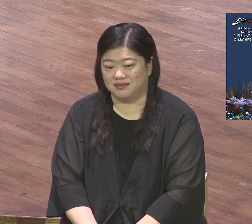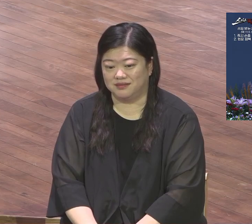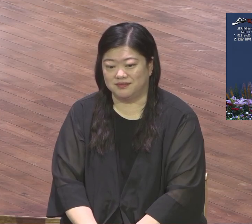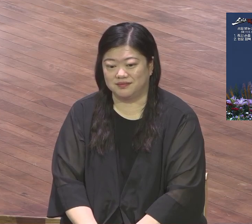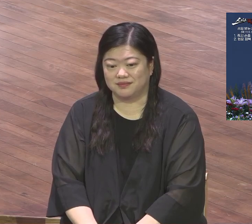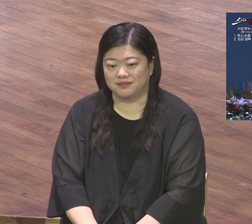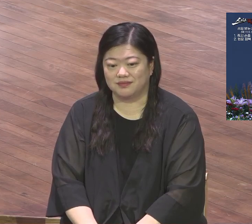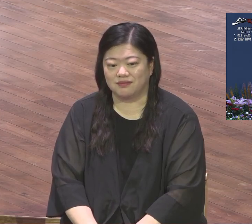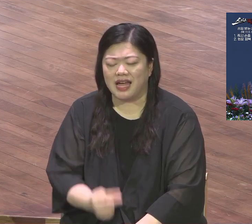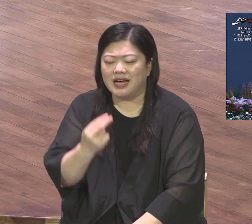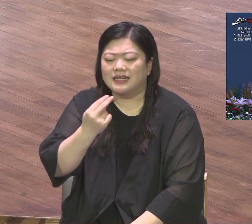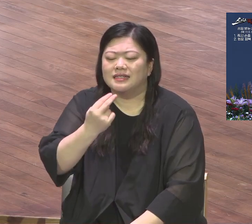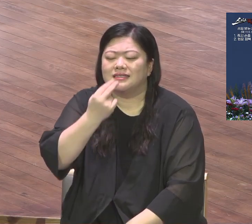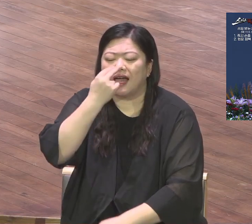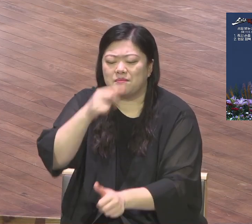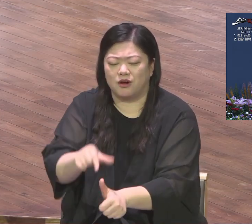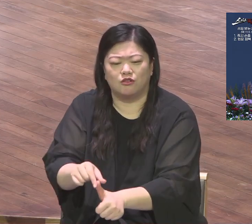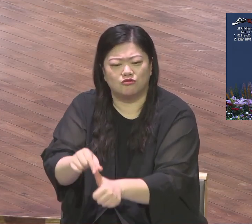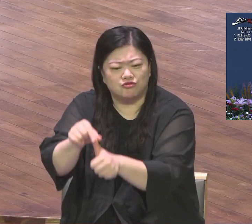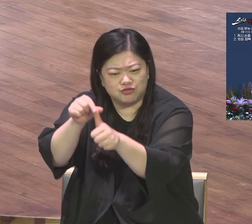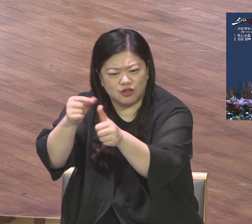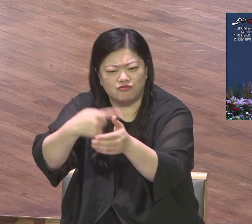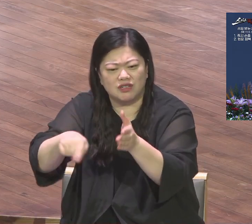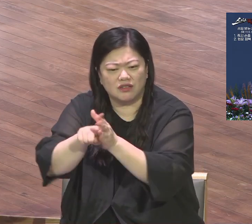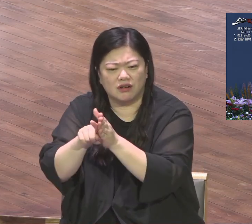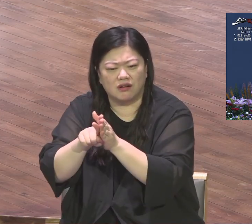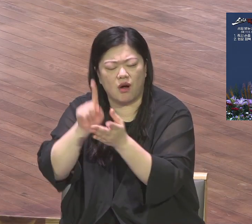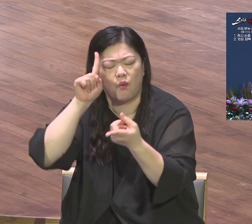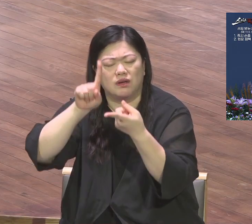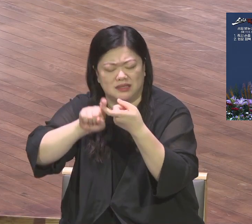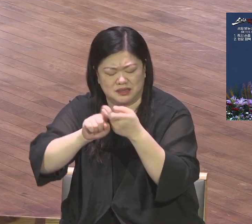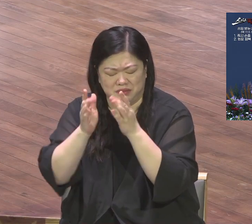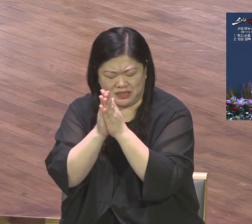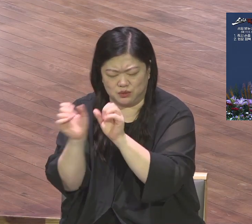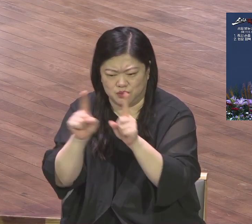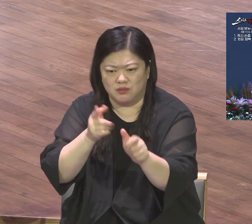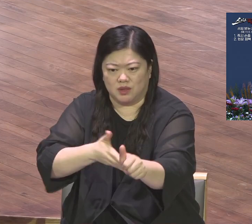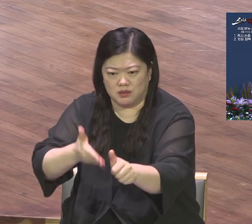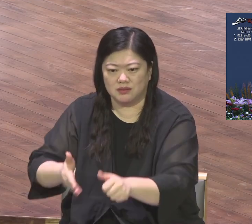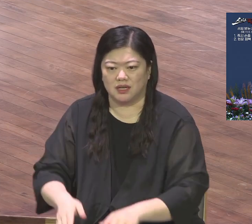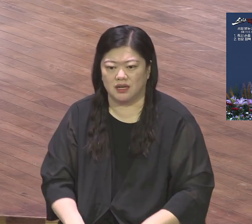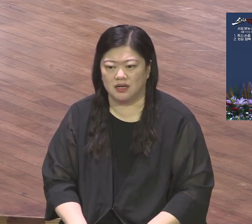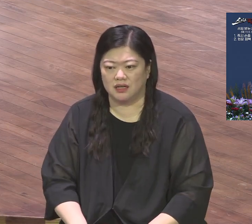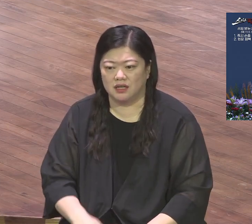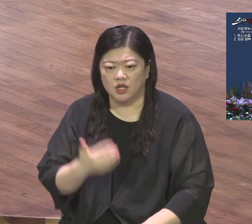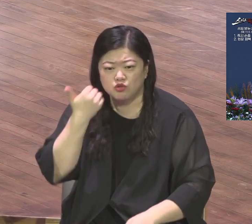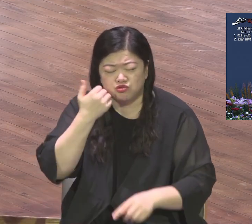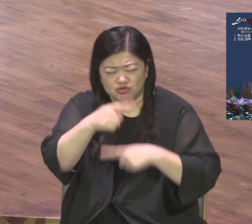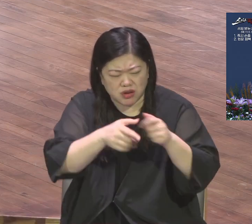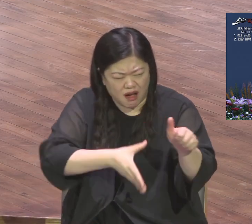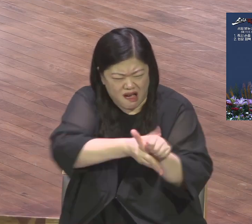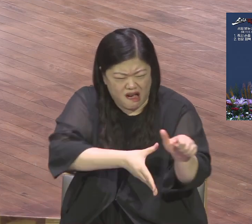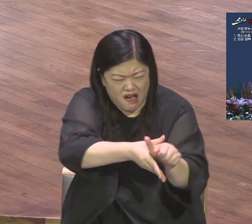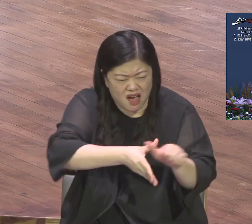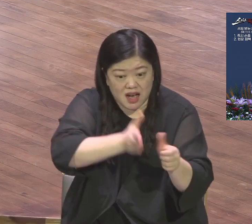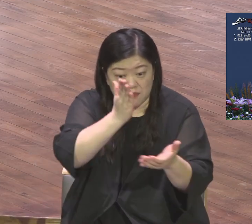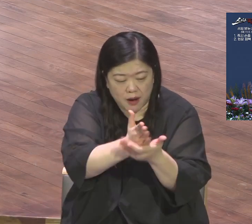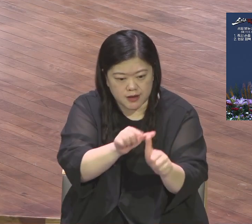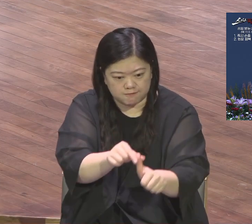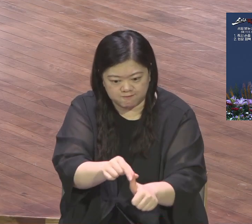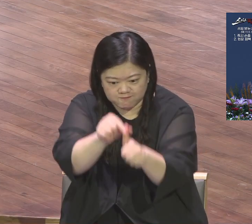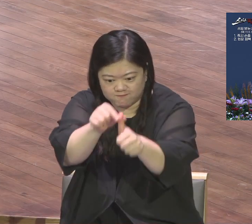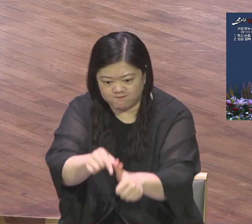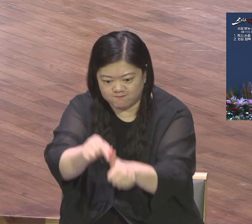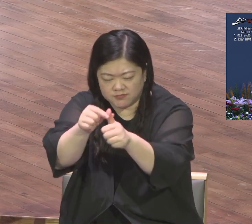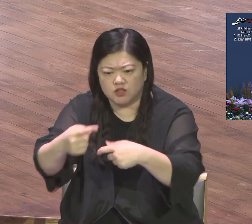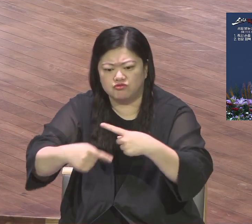일에 최고로 쓰임 받기 바랍니다. 죽인 일에 쓰임 받지 마시고 살리는 일에 가는 곳곳마다 그리스도 절대